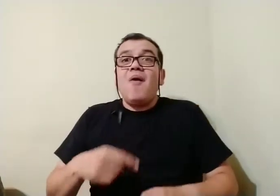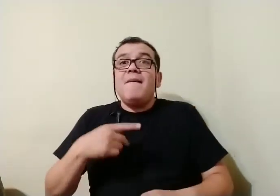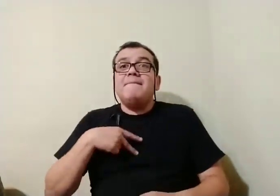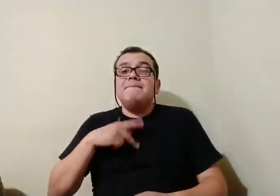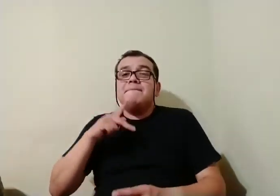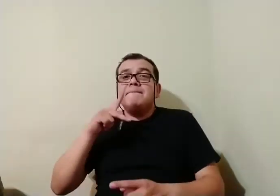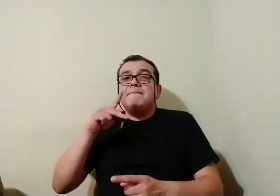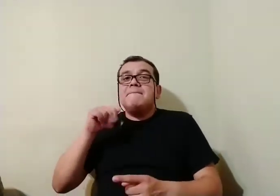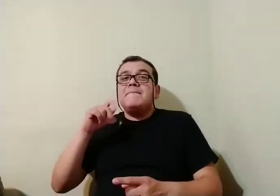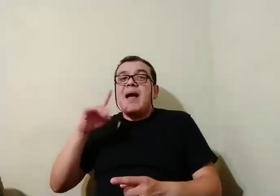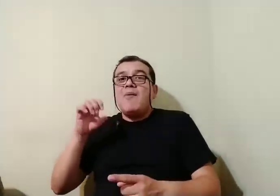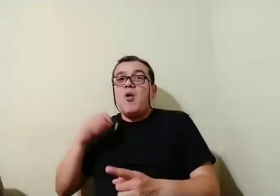de la sociedad.